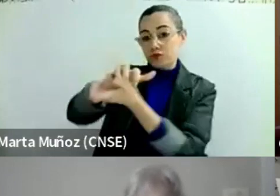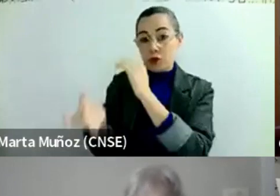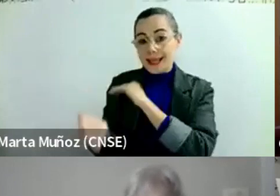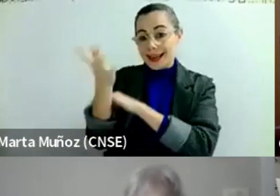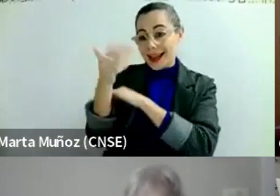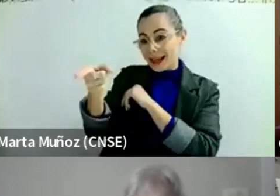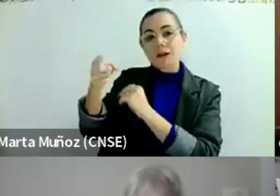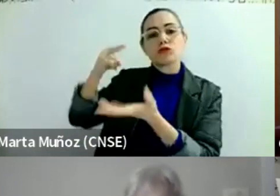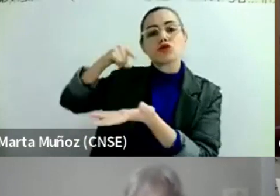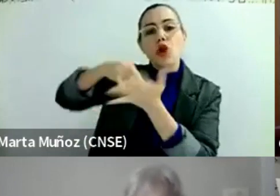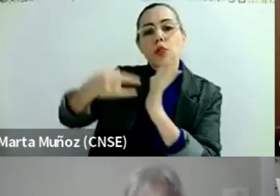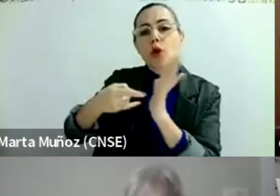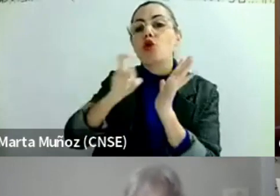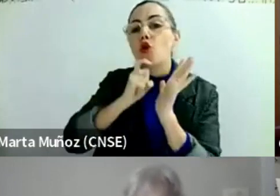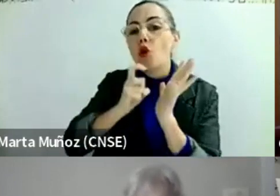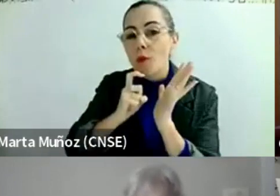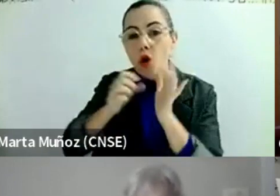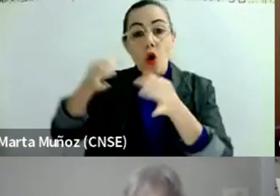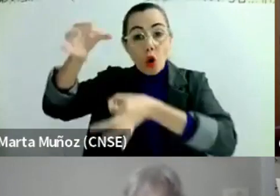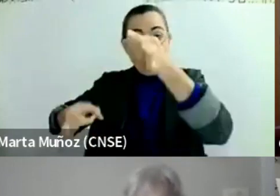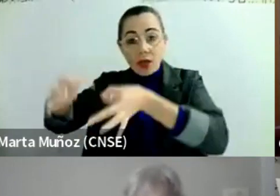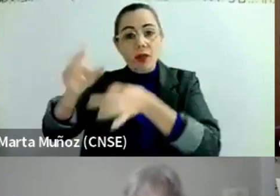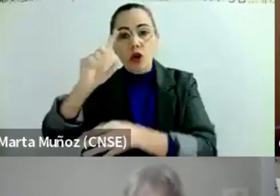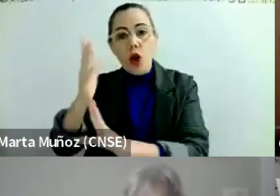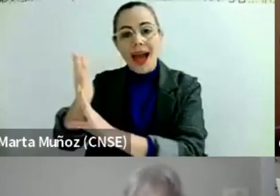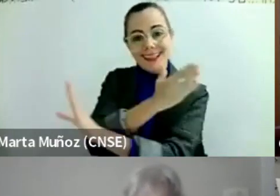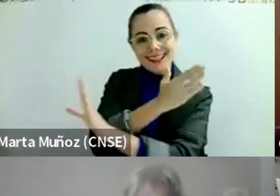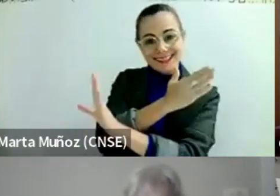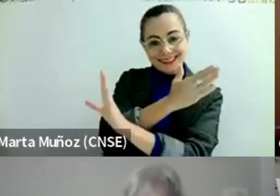la resolución de conflictos